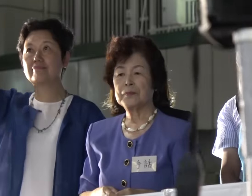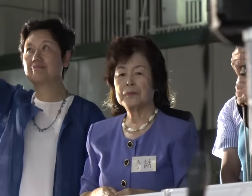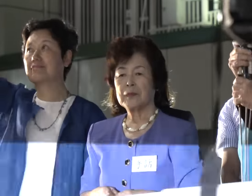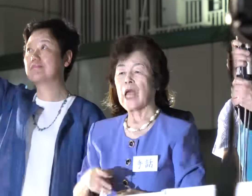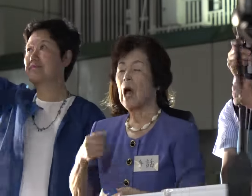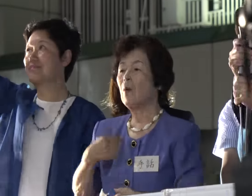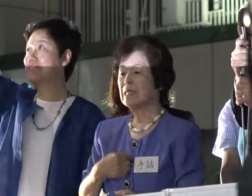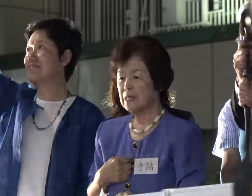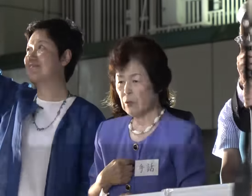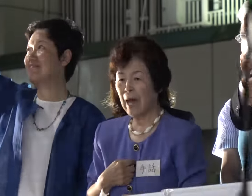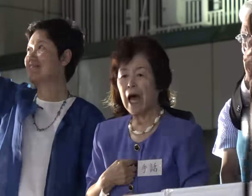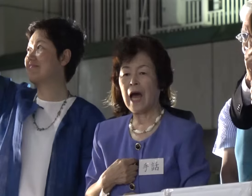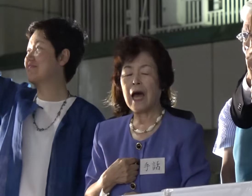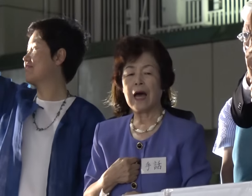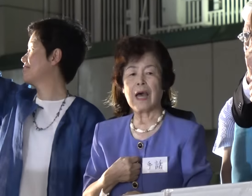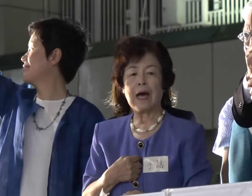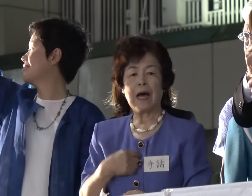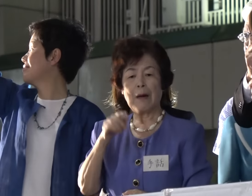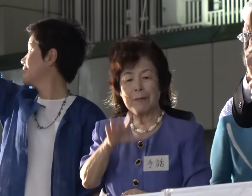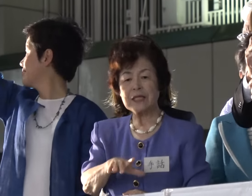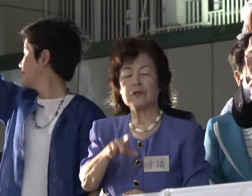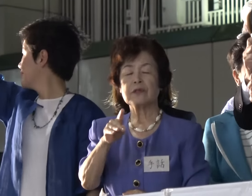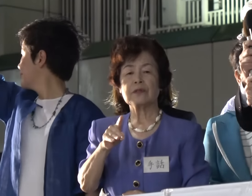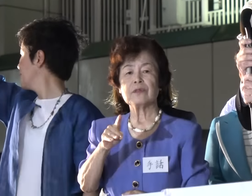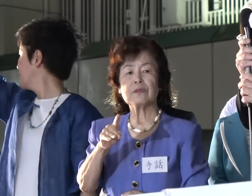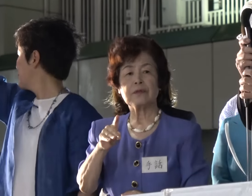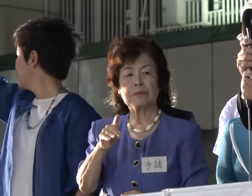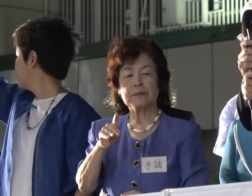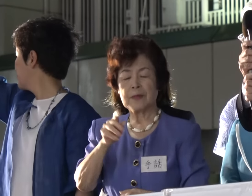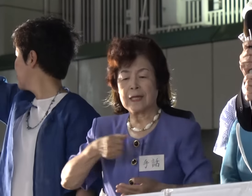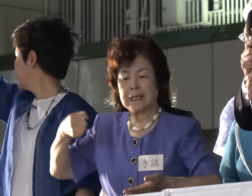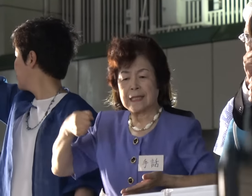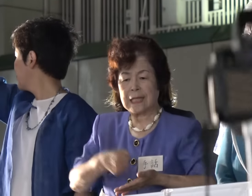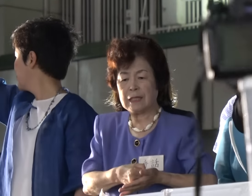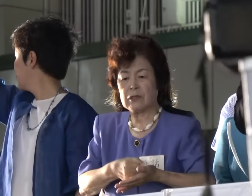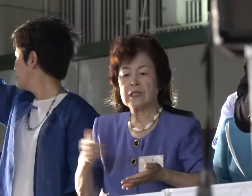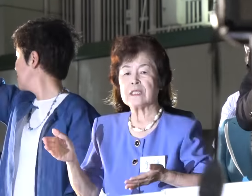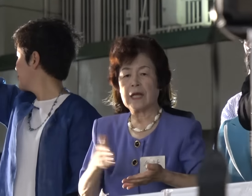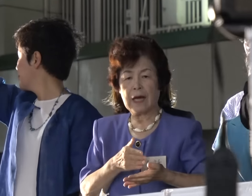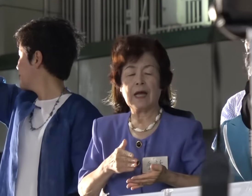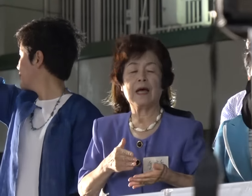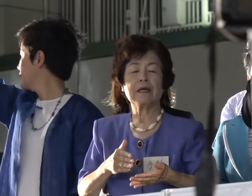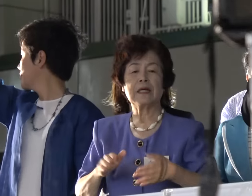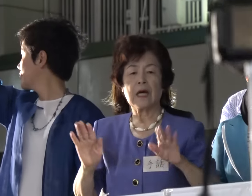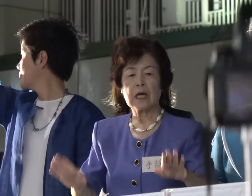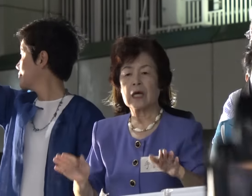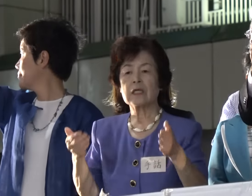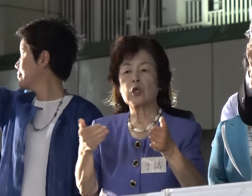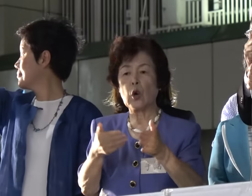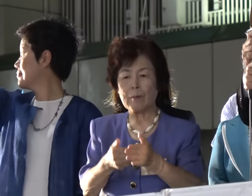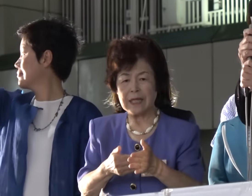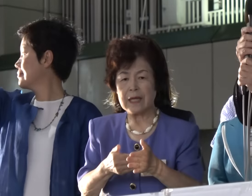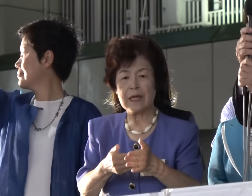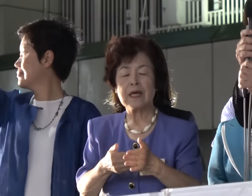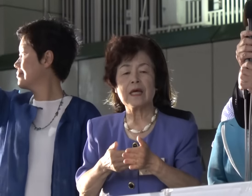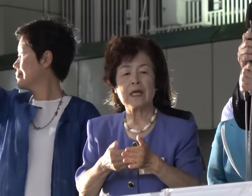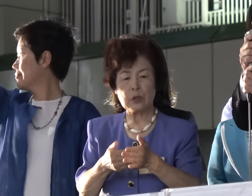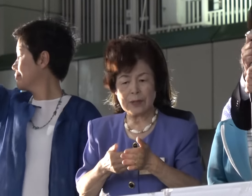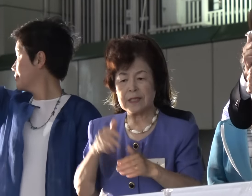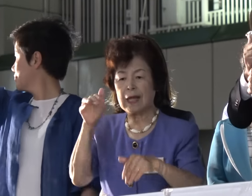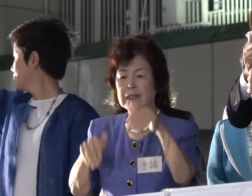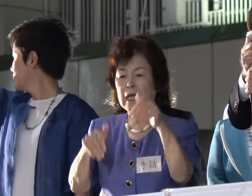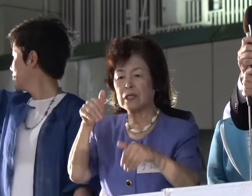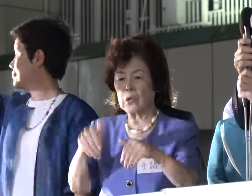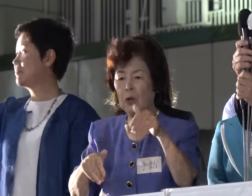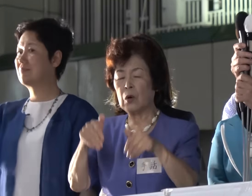ばんは。私はまず決意してから19日間、そして選挙戦にな